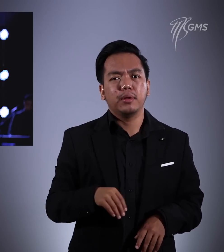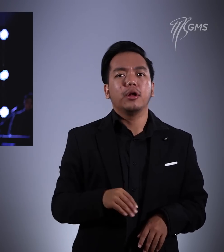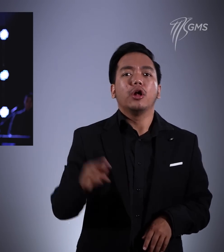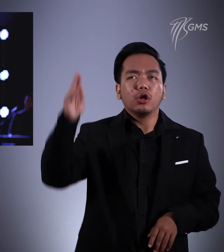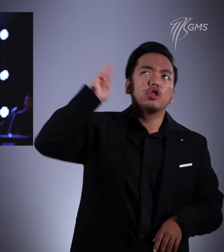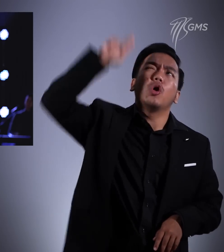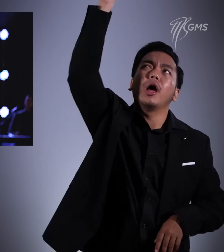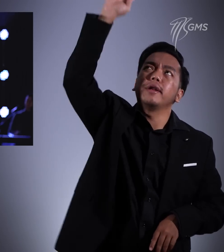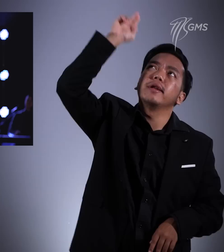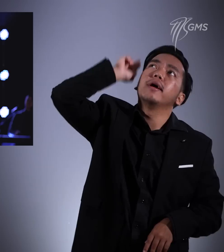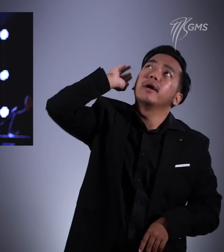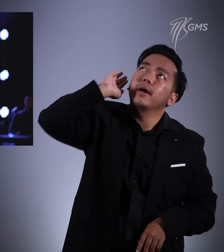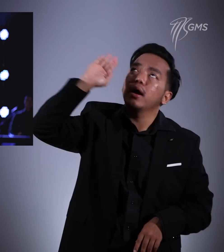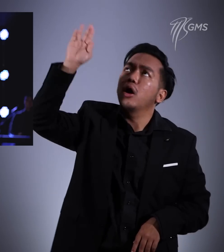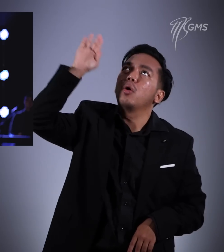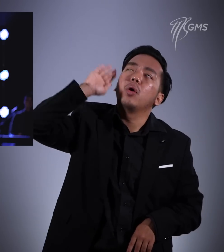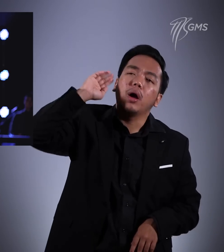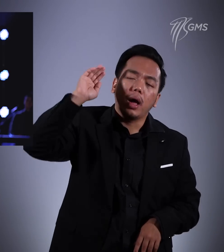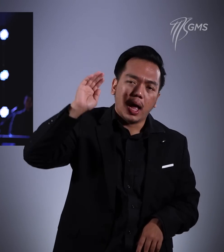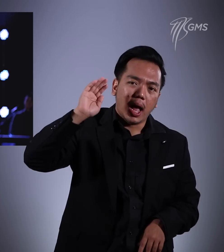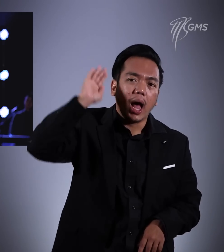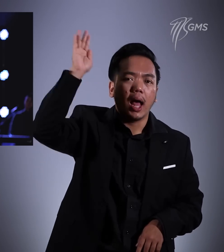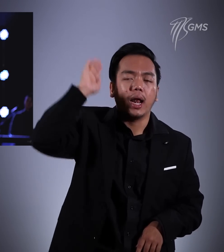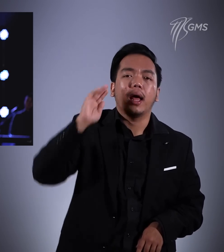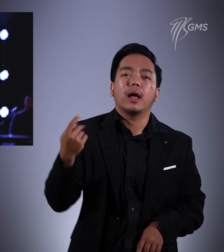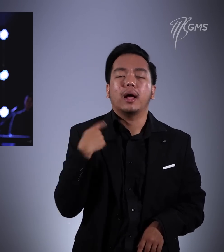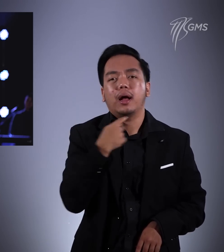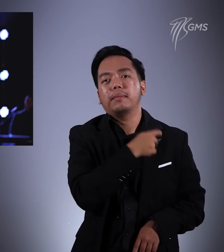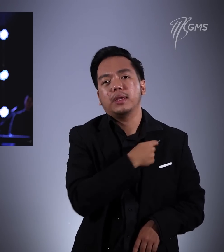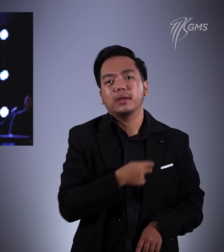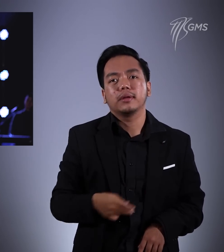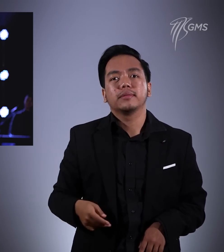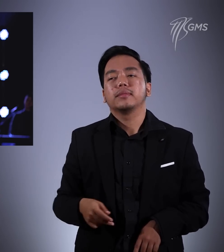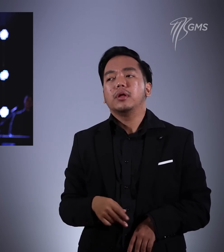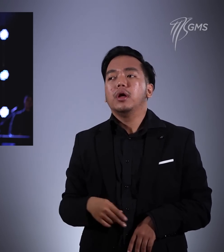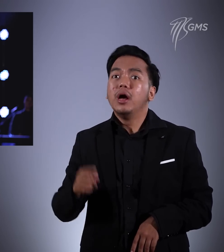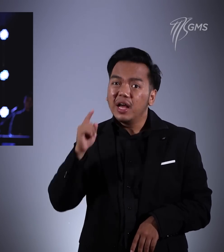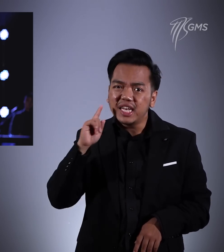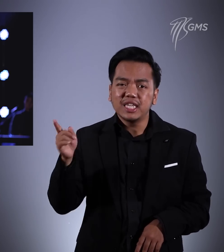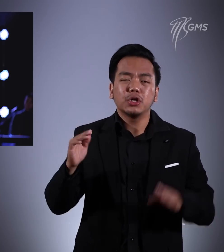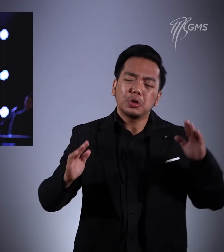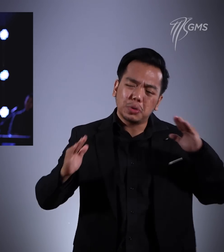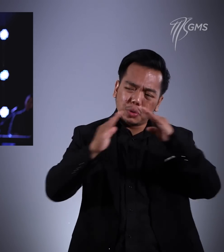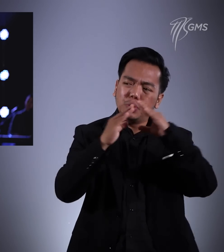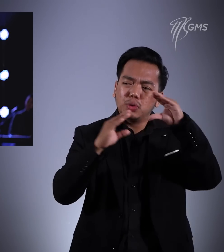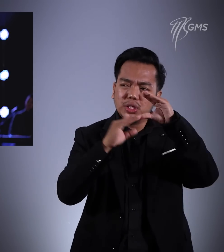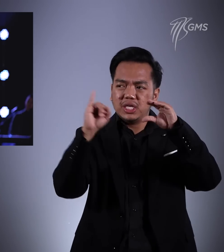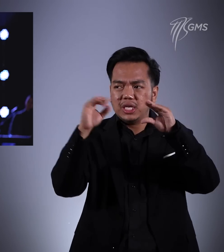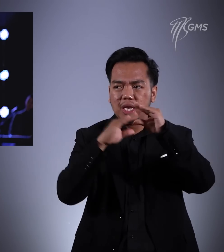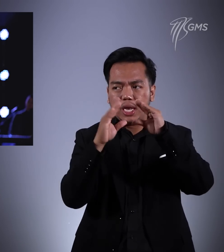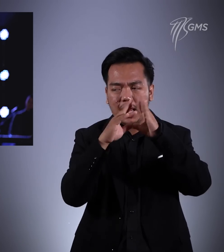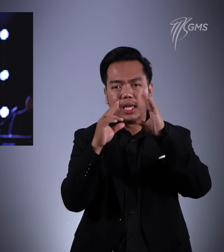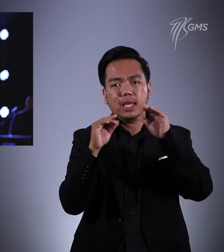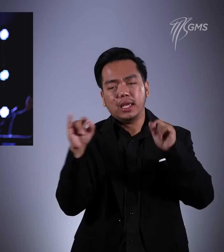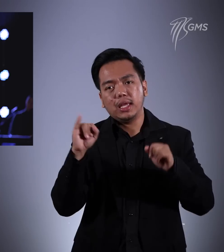Teman. Di pegunungan Paran, di Sinai itu, Engkau bekerja, dan Engkau berkata, Engkaulah Allah